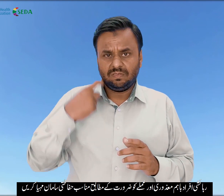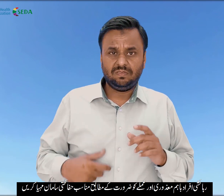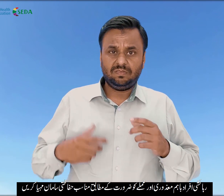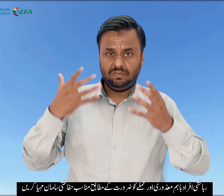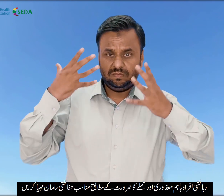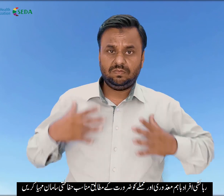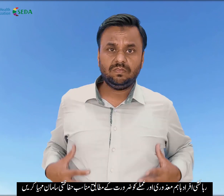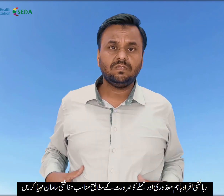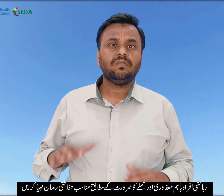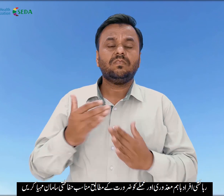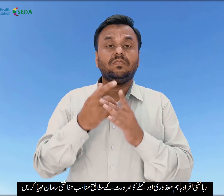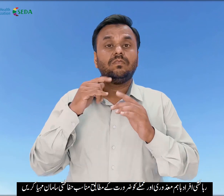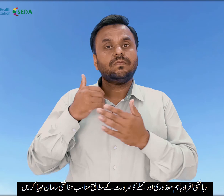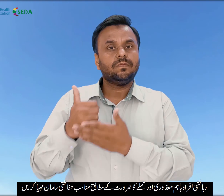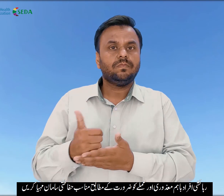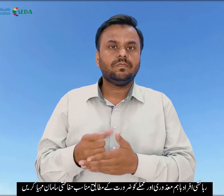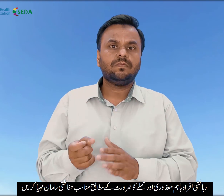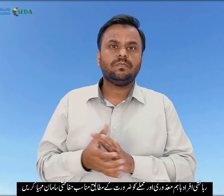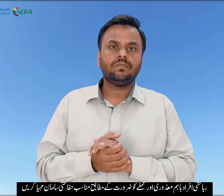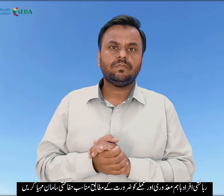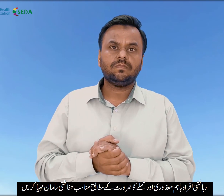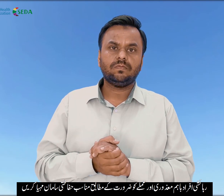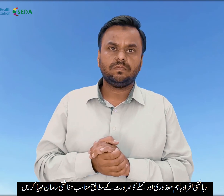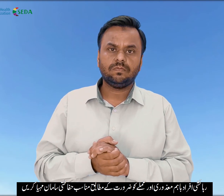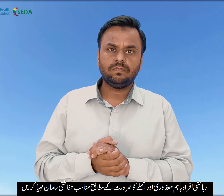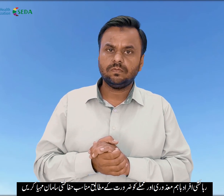پرسنل پروٹیکشن ایکوپمنٹ مہیا کریں۔